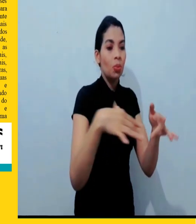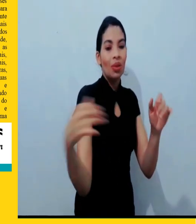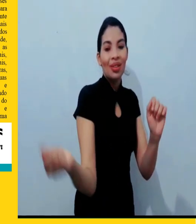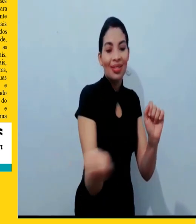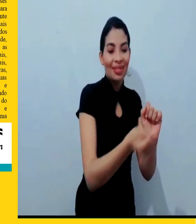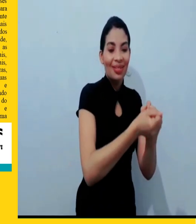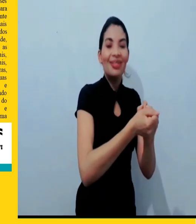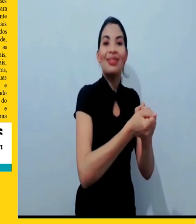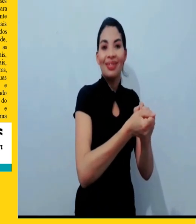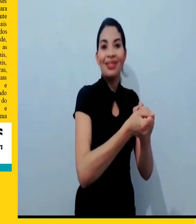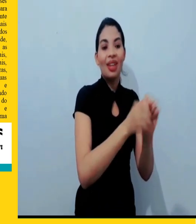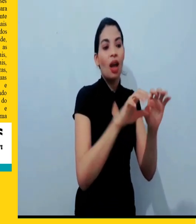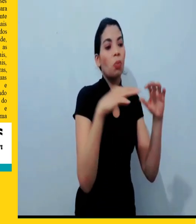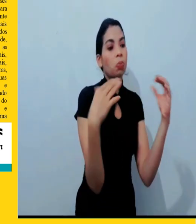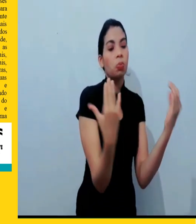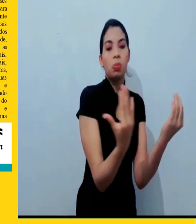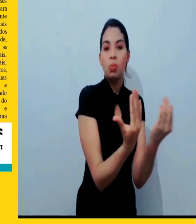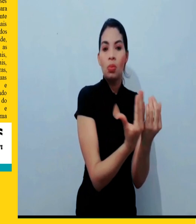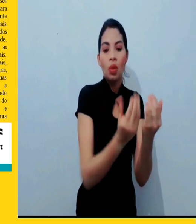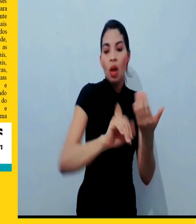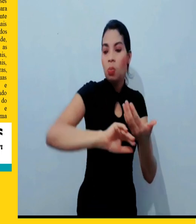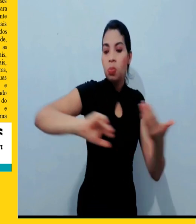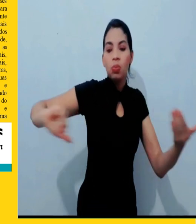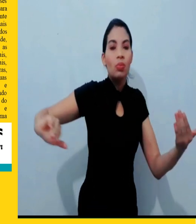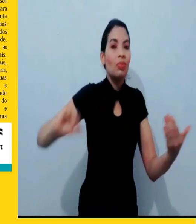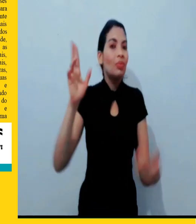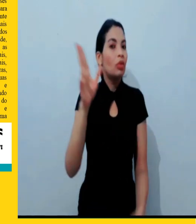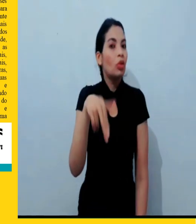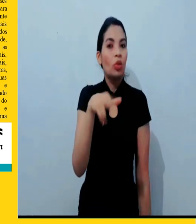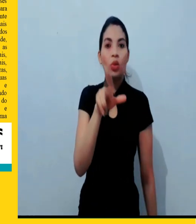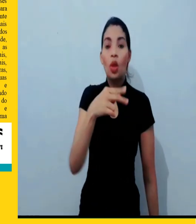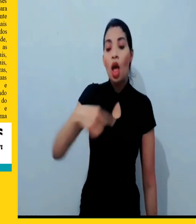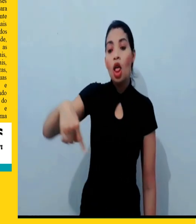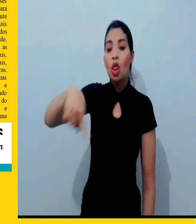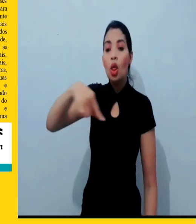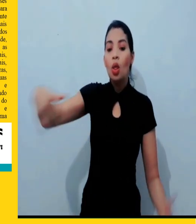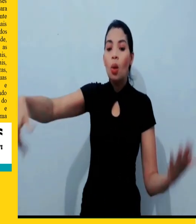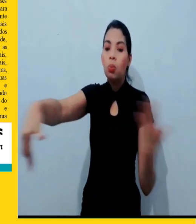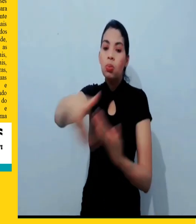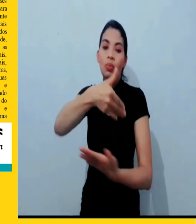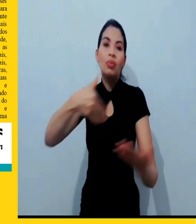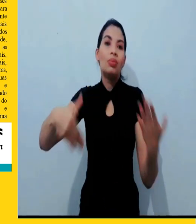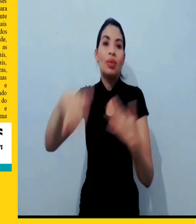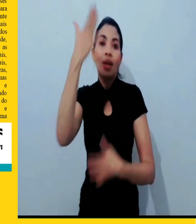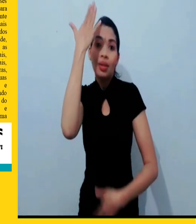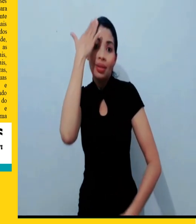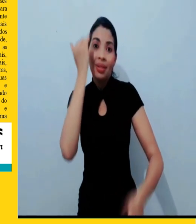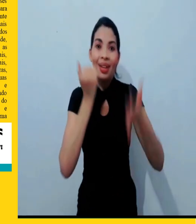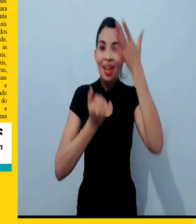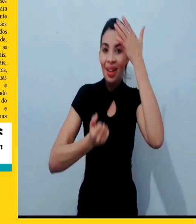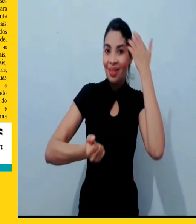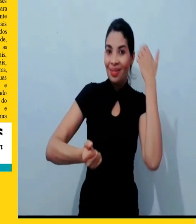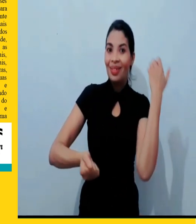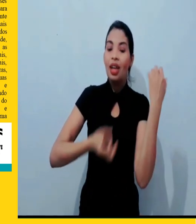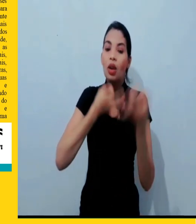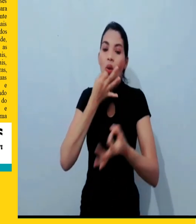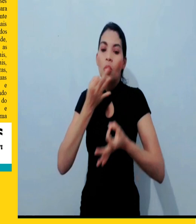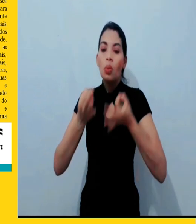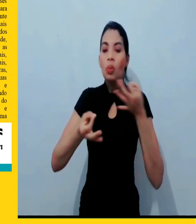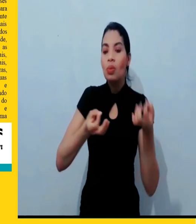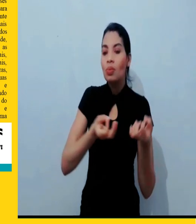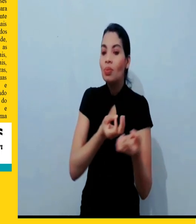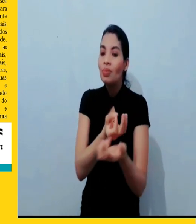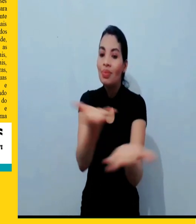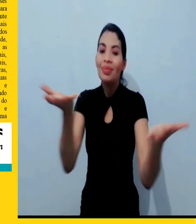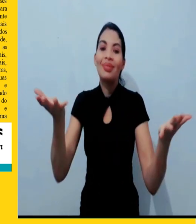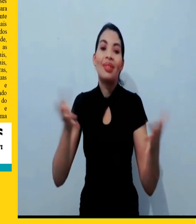a preocupação de não descartar ninguém, de fazer com que se compartilhem os saberes